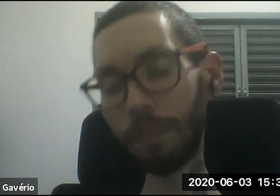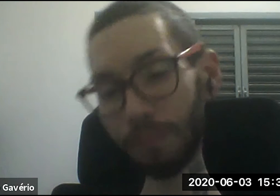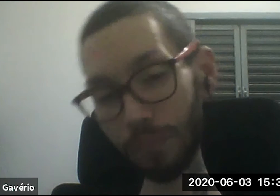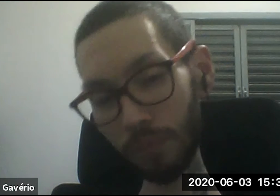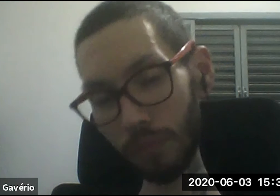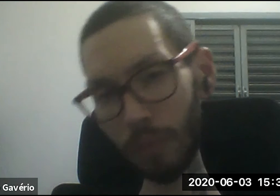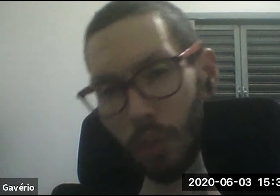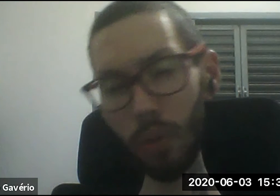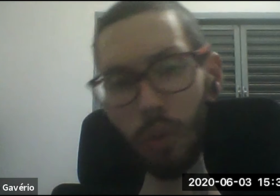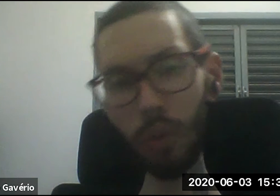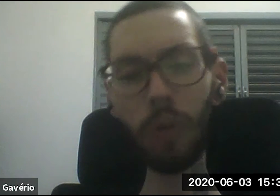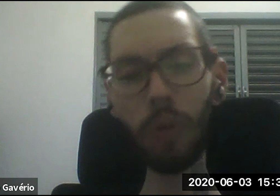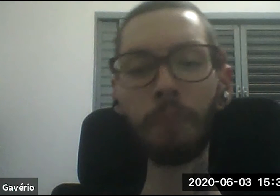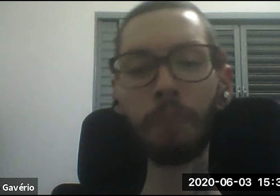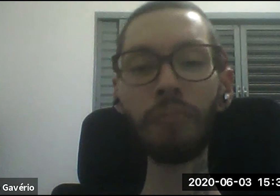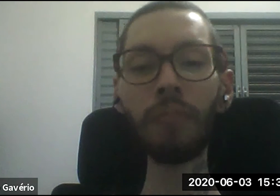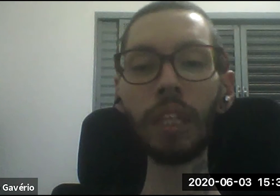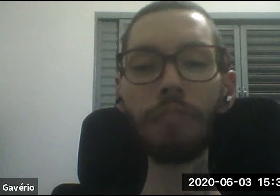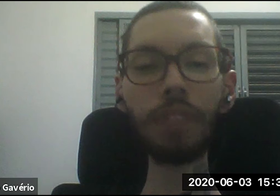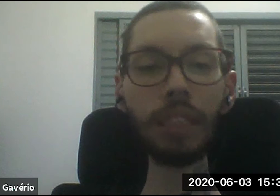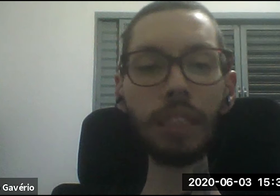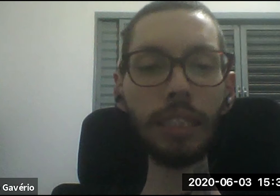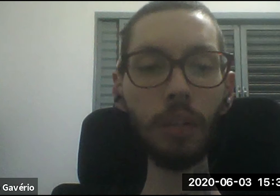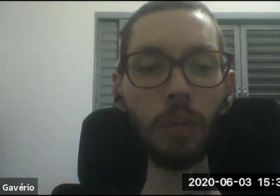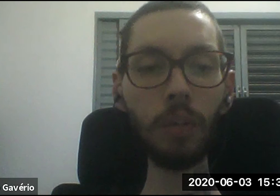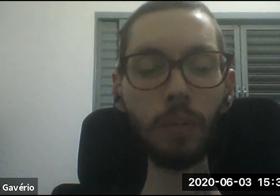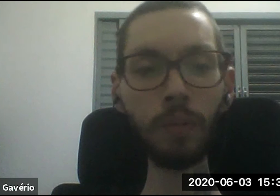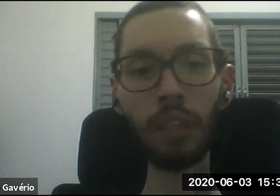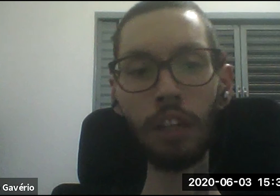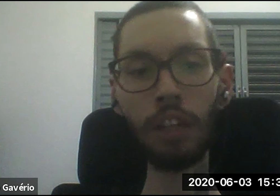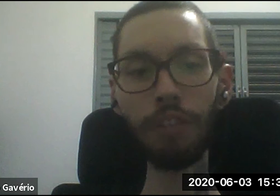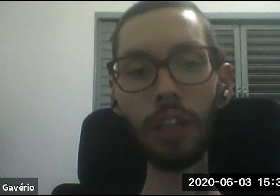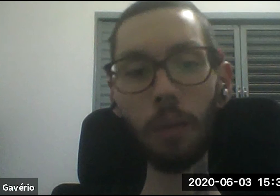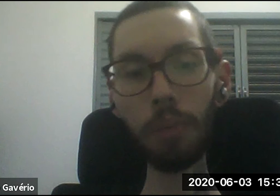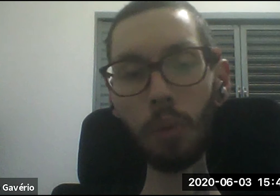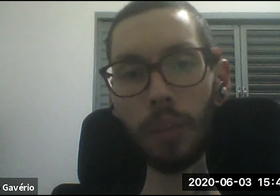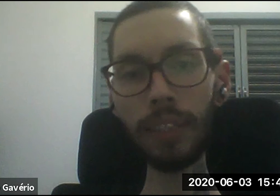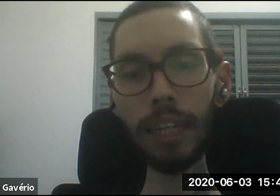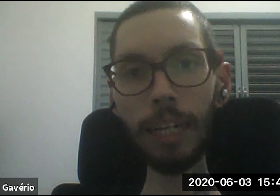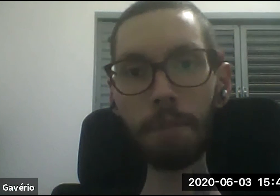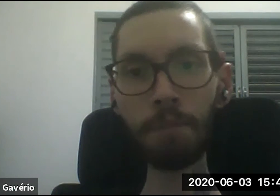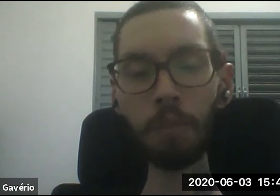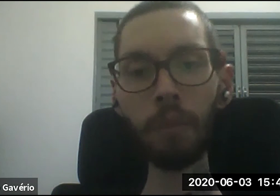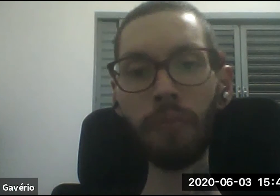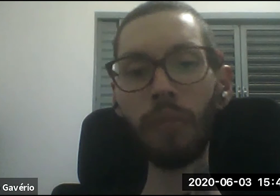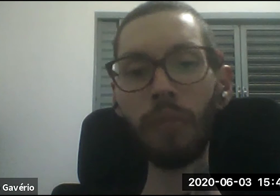professora colocou. Enfim, então fica um pouco